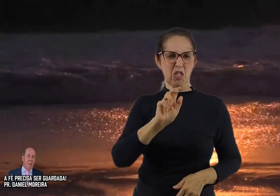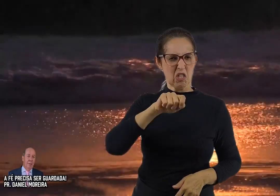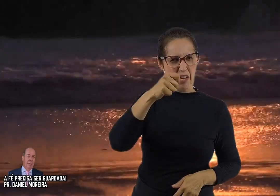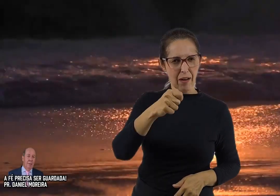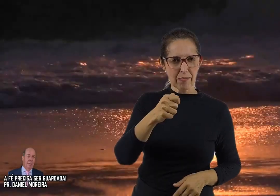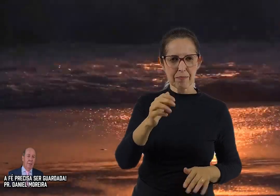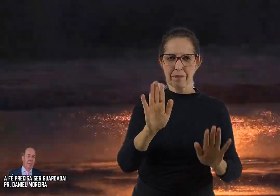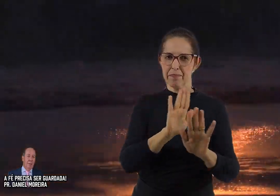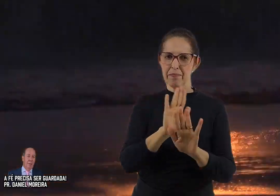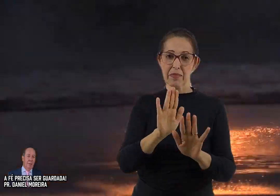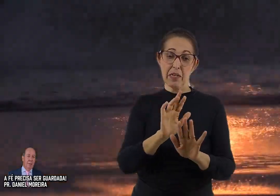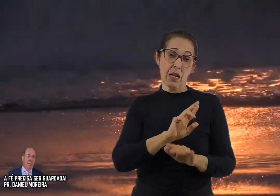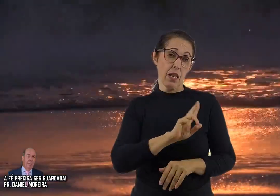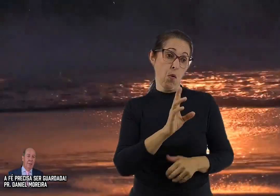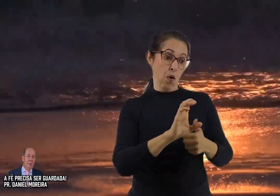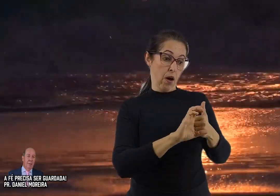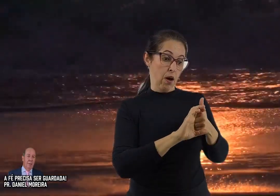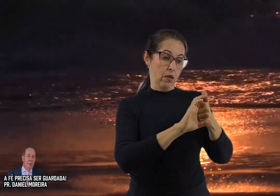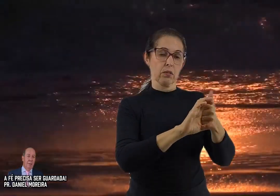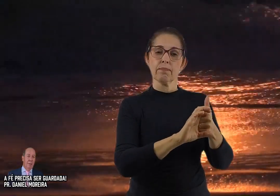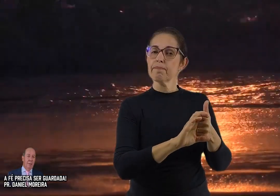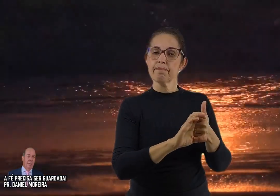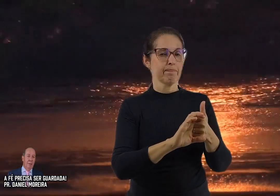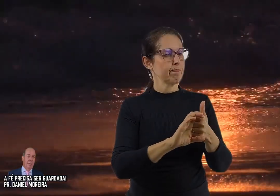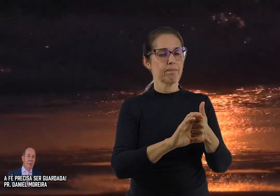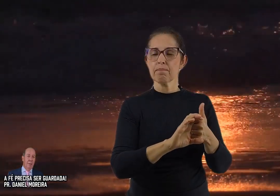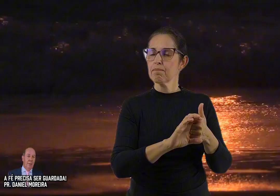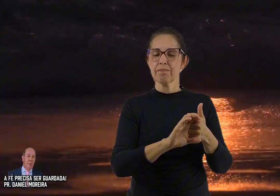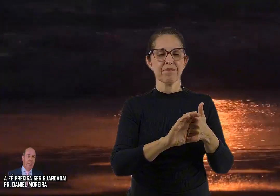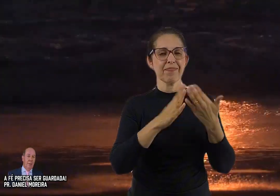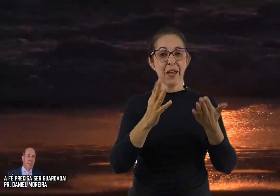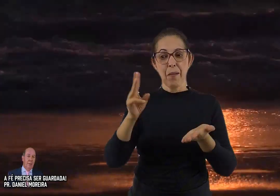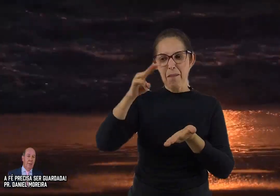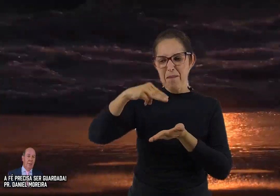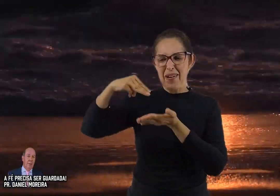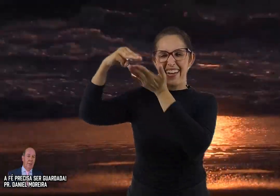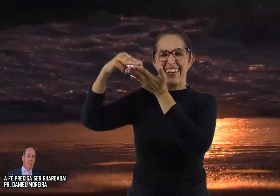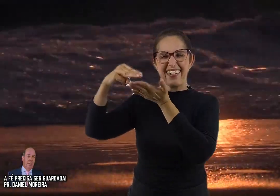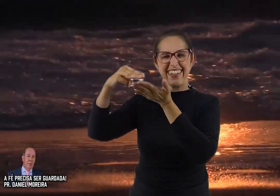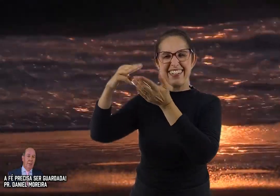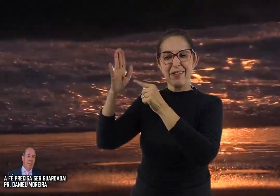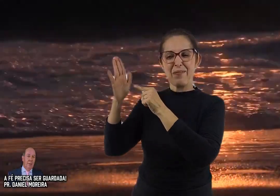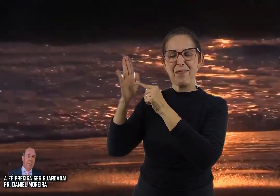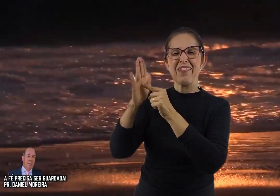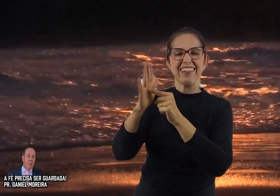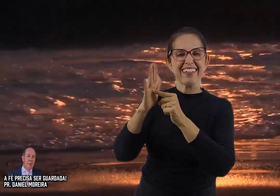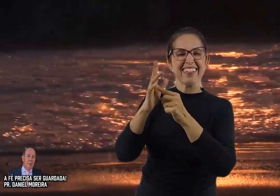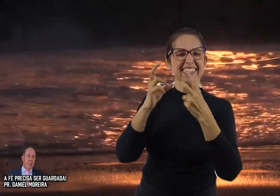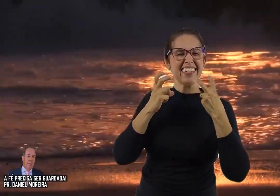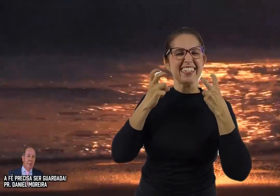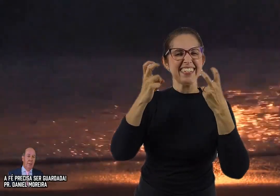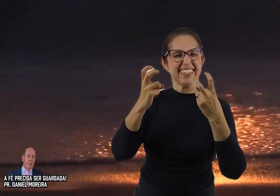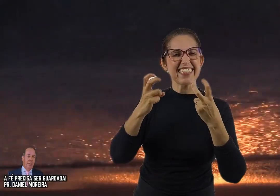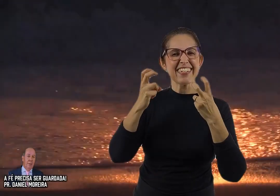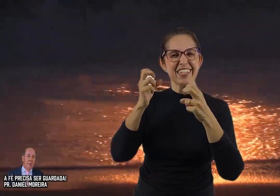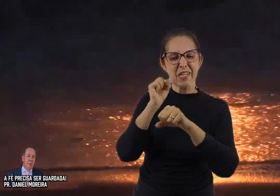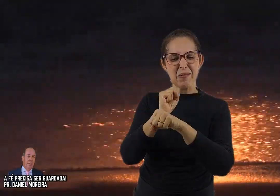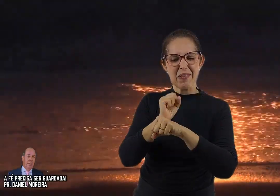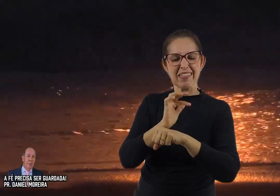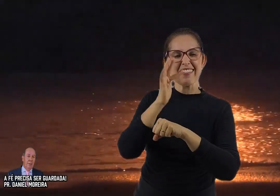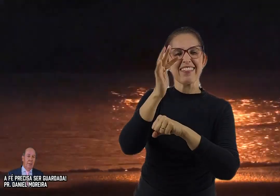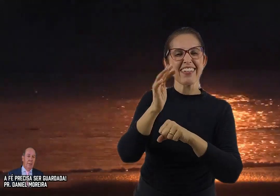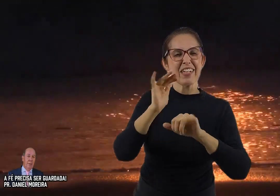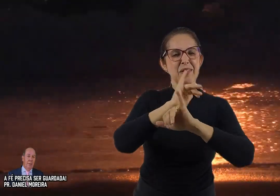Maranata não se trata de cristianismo. Maranata é um brado de esperança. Maranata é um brado de